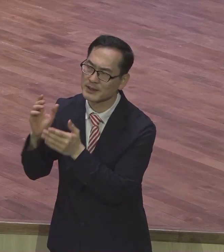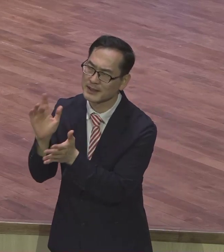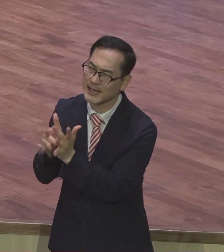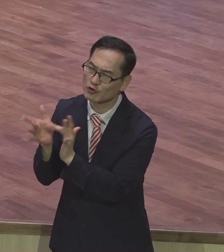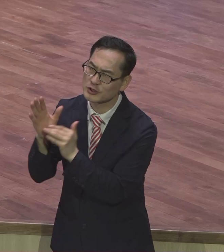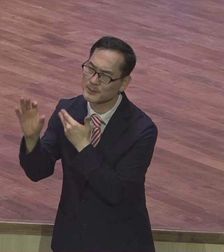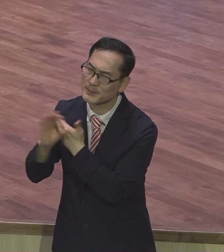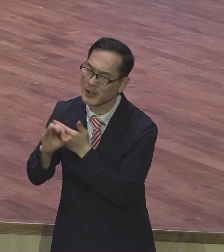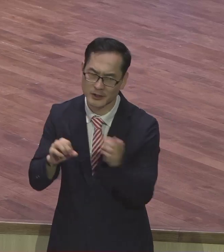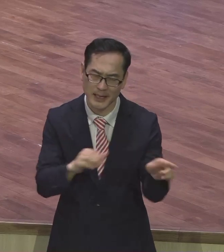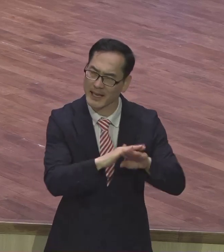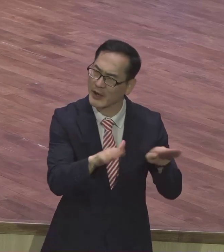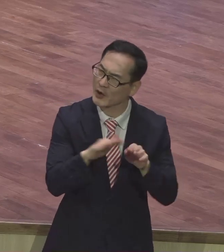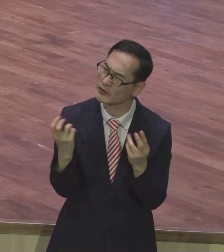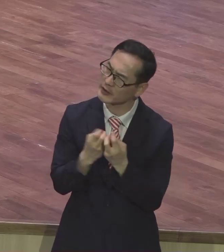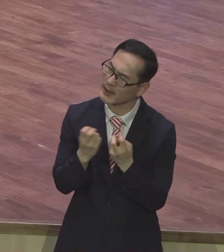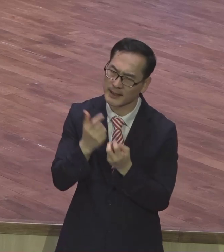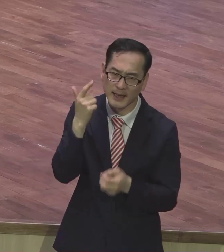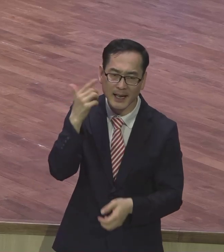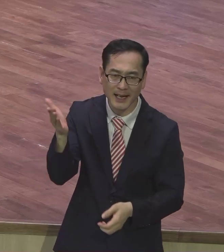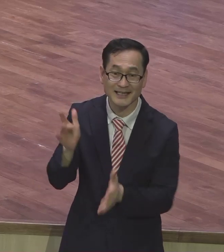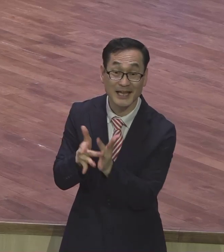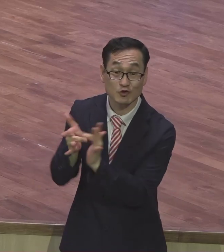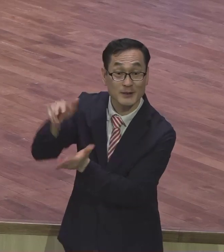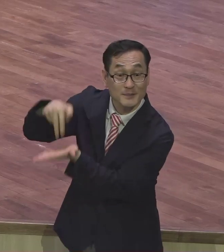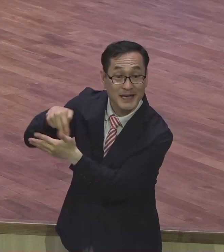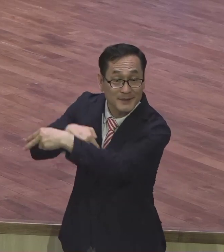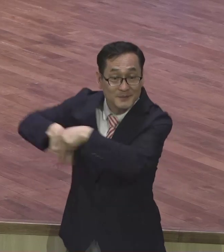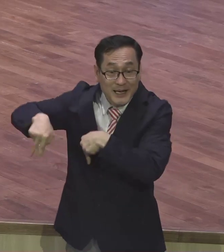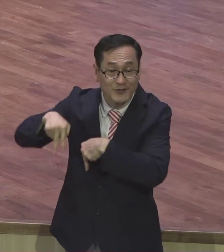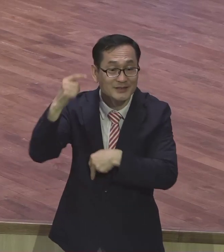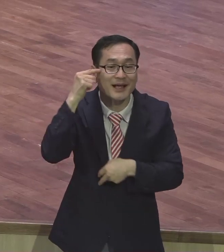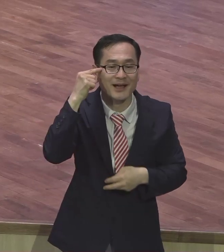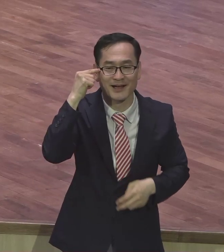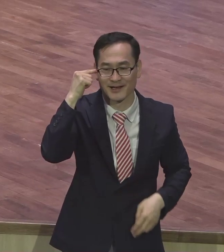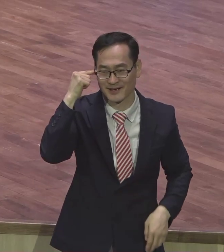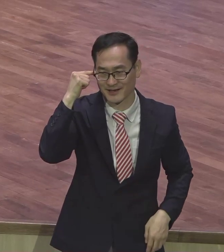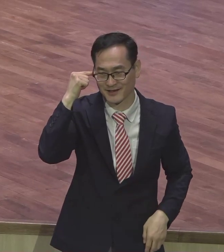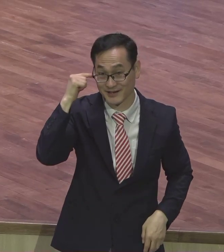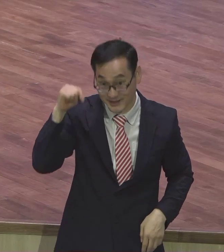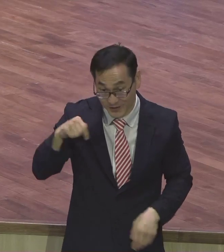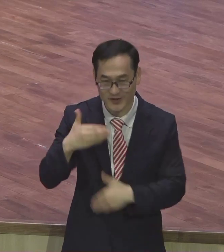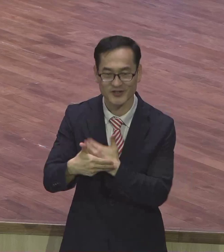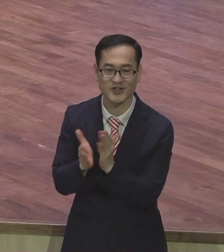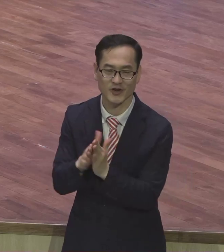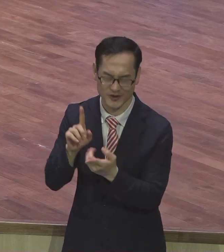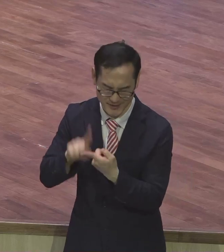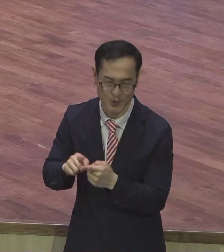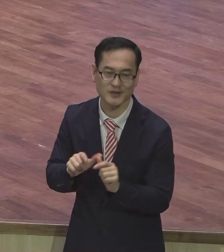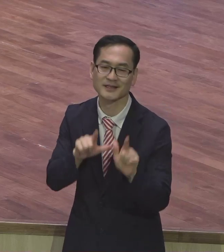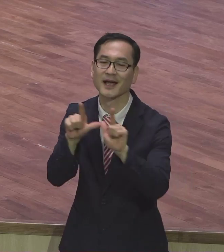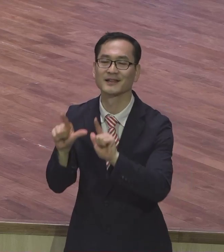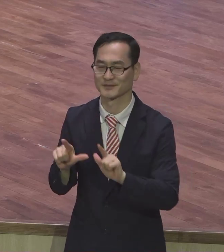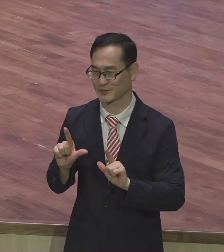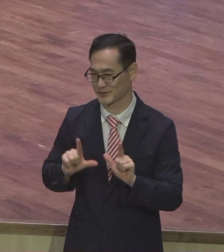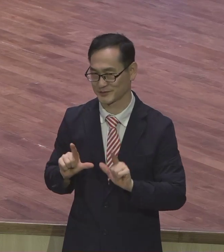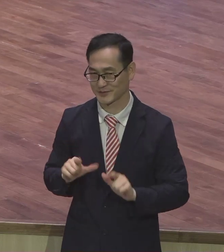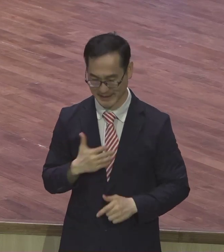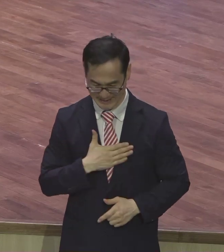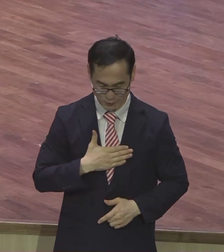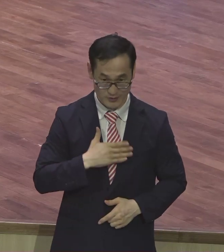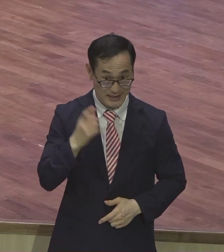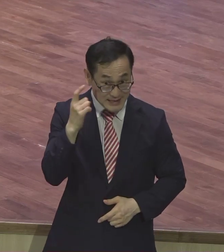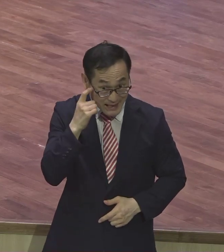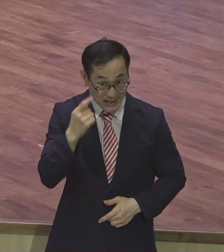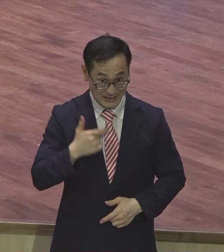예수 그리스도 중심으로 해석하는 것이 성경대로 사는 삶이에요 내 기분 내 감정